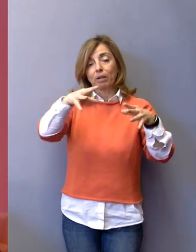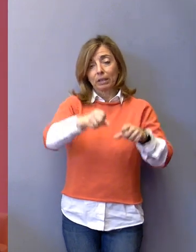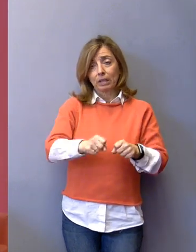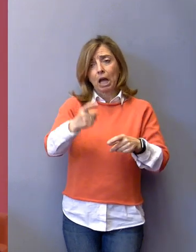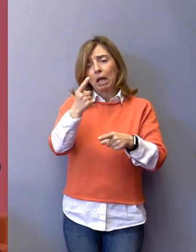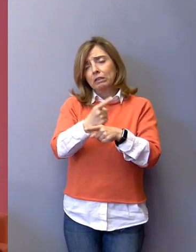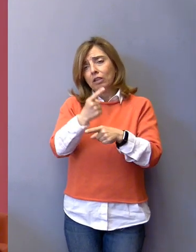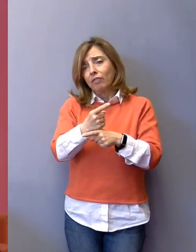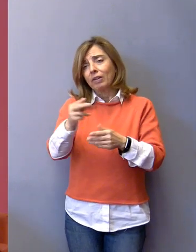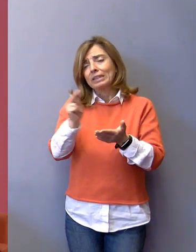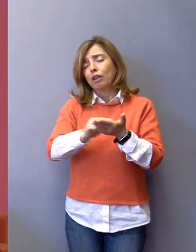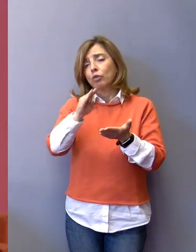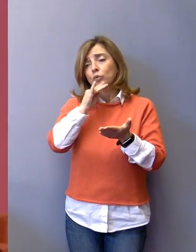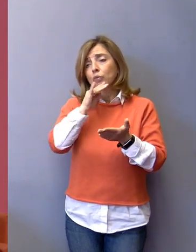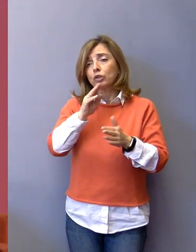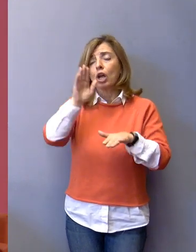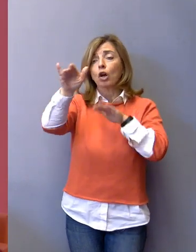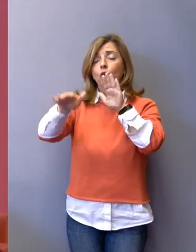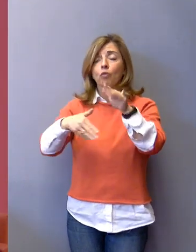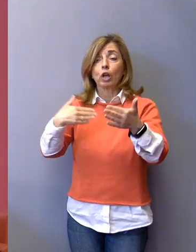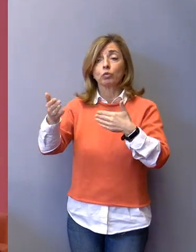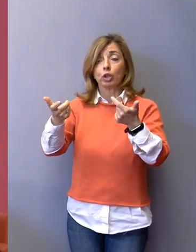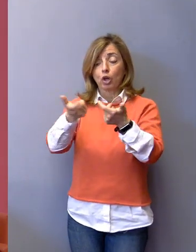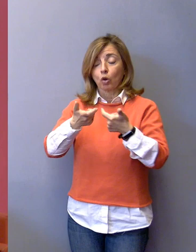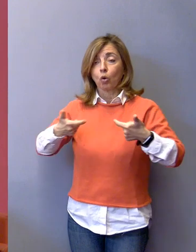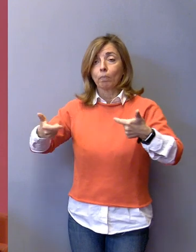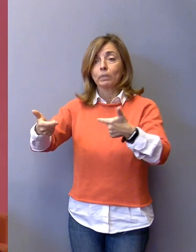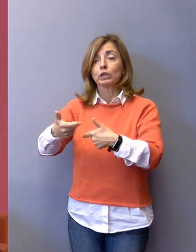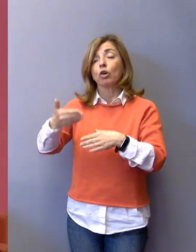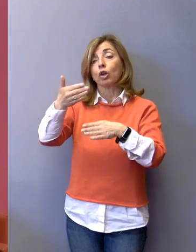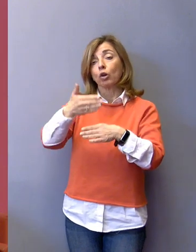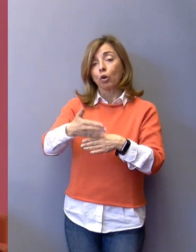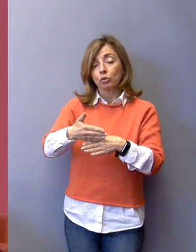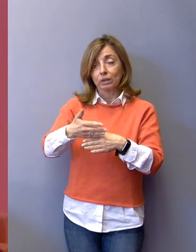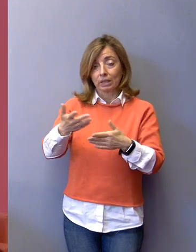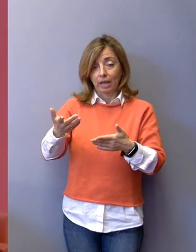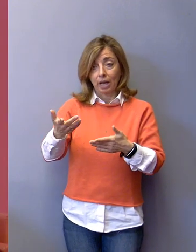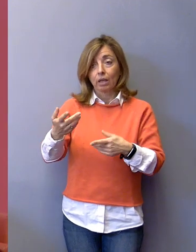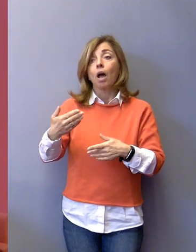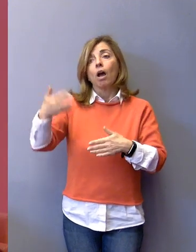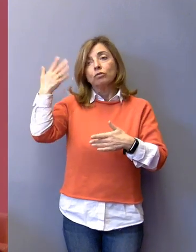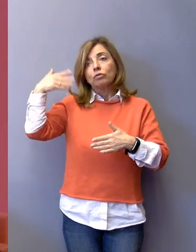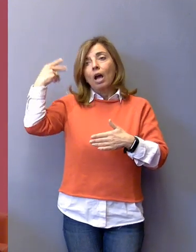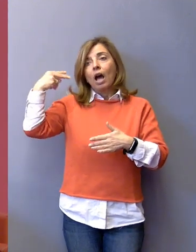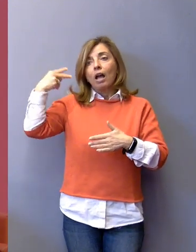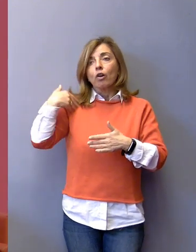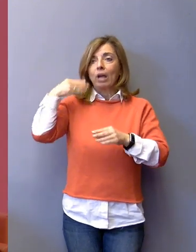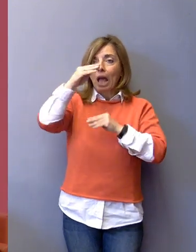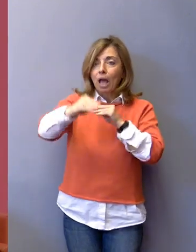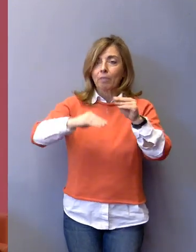urgentemente una commissione consiliare con il tema la ricaduta benissimo il documento Io l'ho visto stamattina